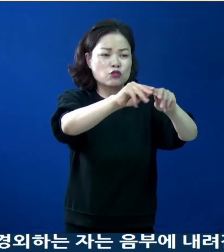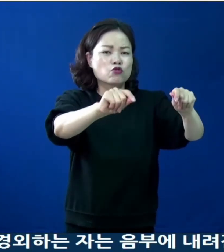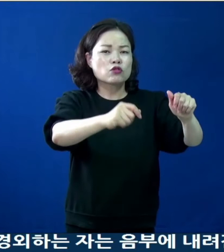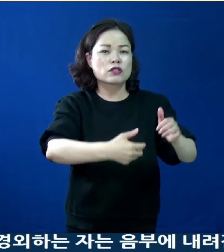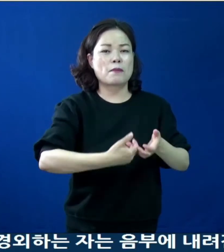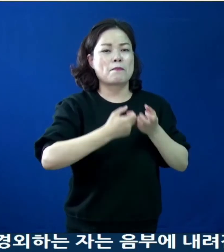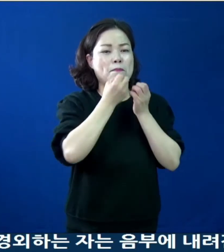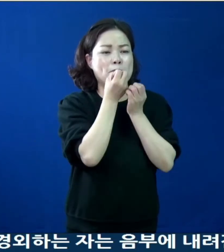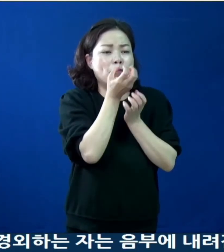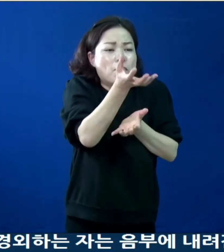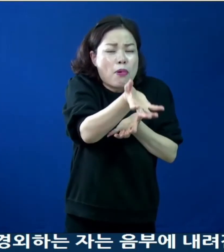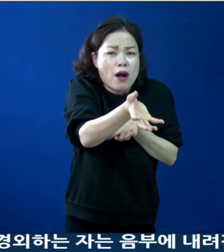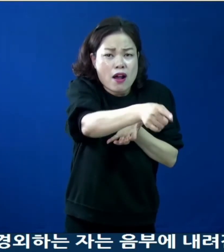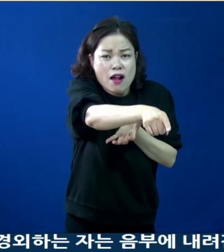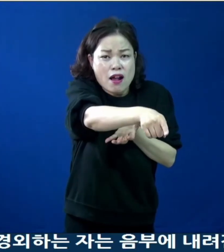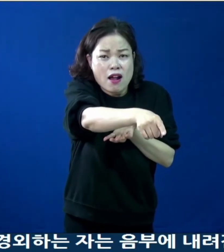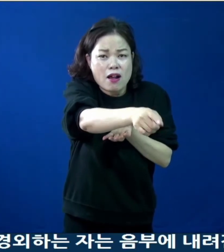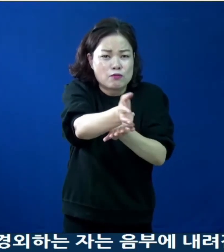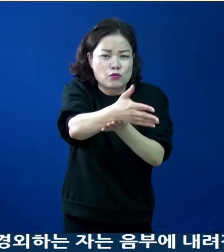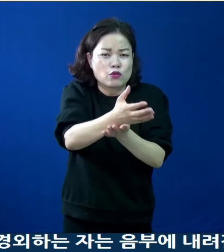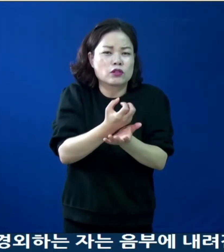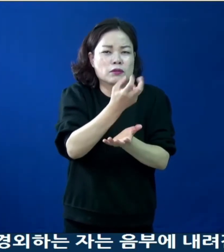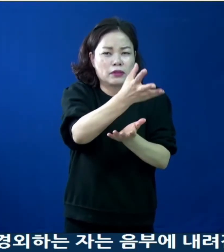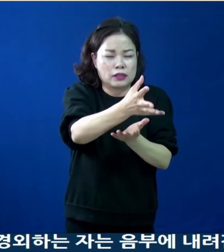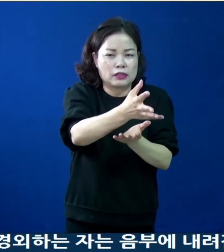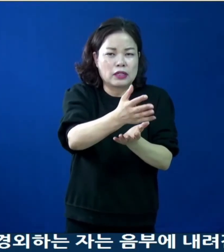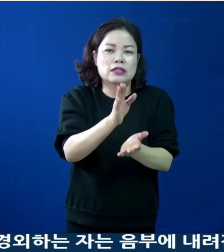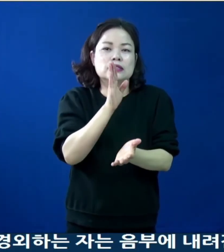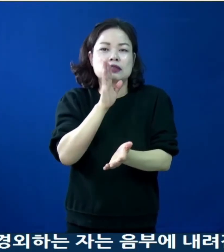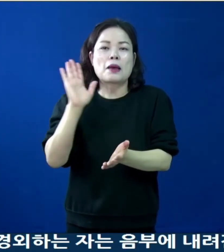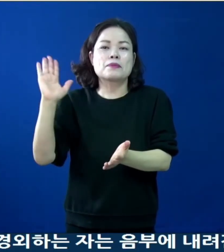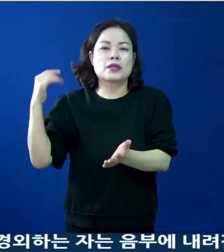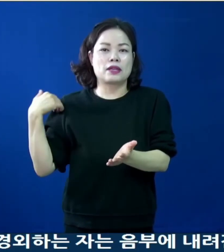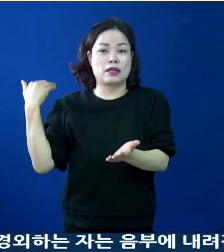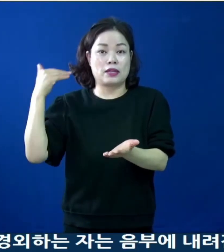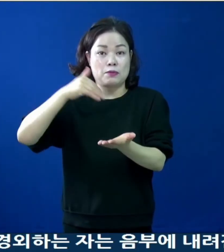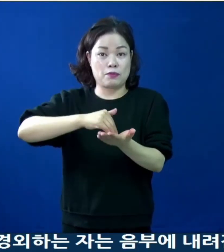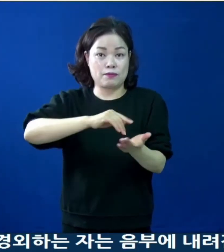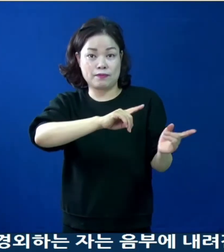주십니다. 참된 경외가 회복될 때.